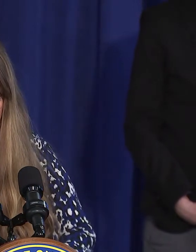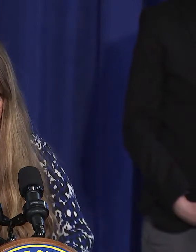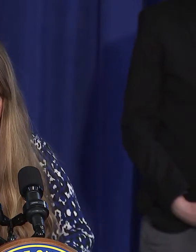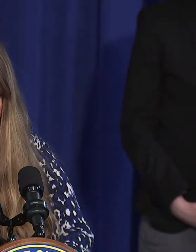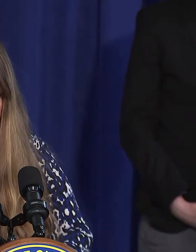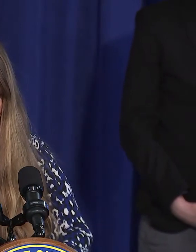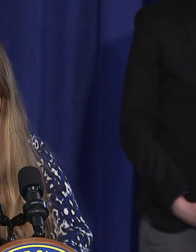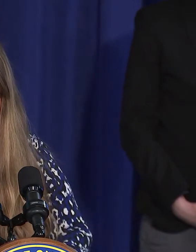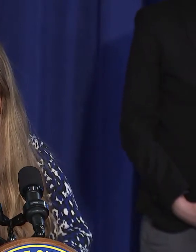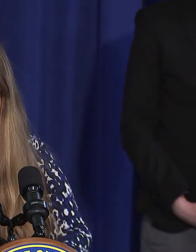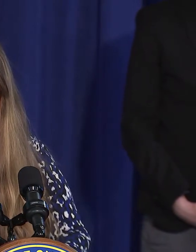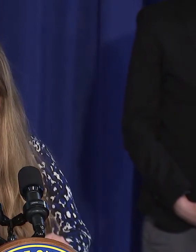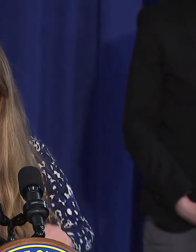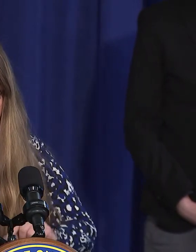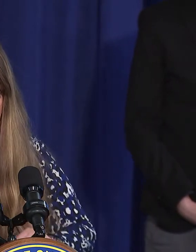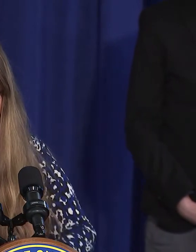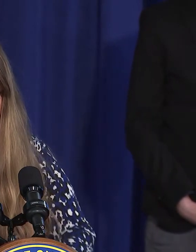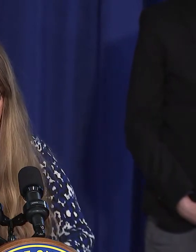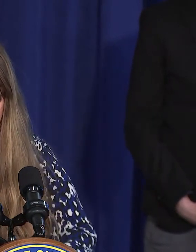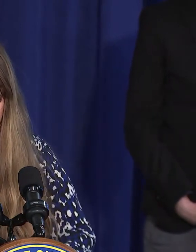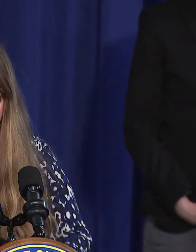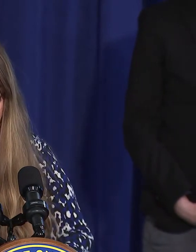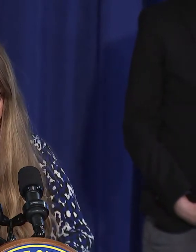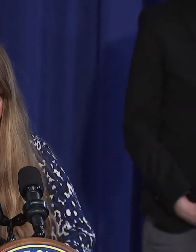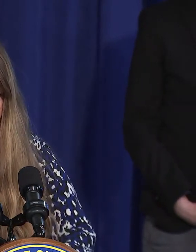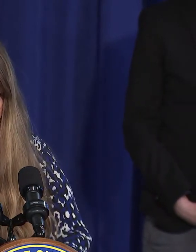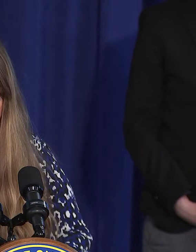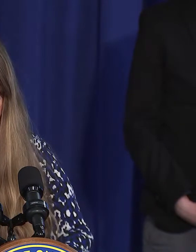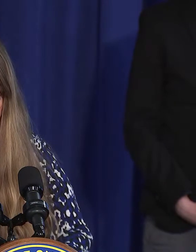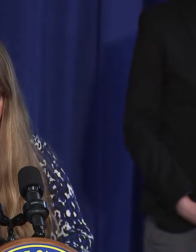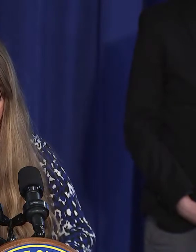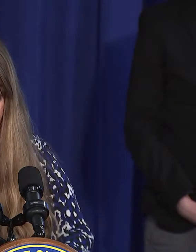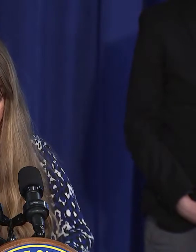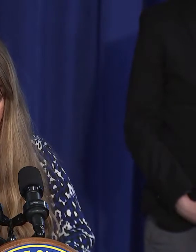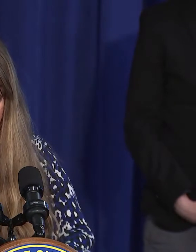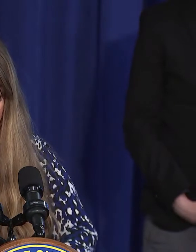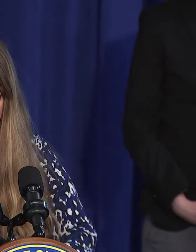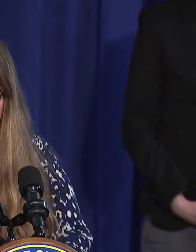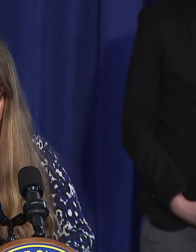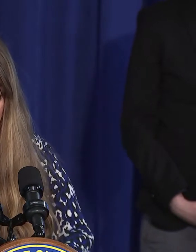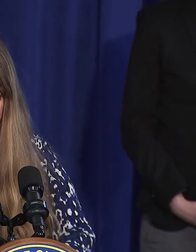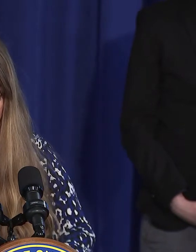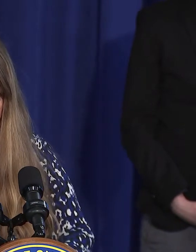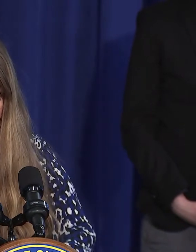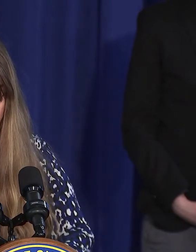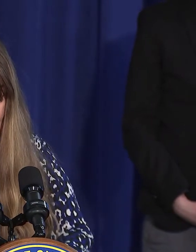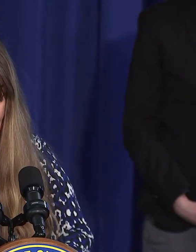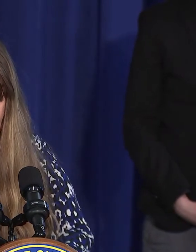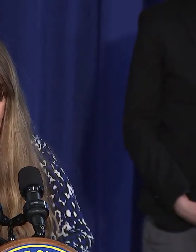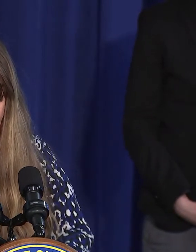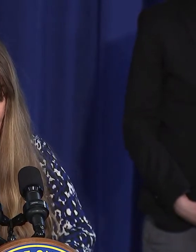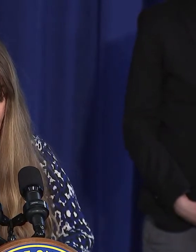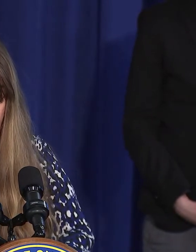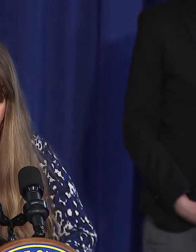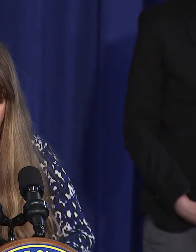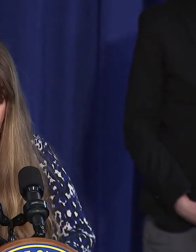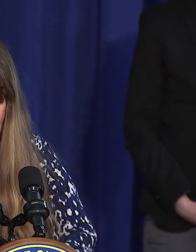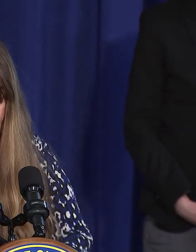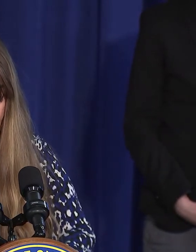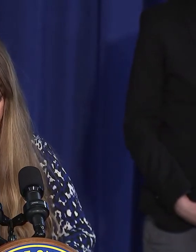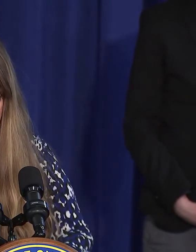de viaje de Chicago se actualizará todos los viernes para alinearse al lanzamiento de los datos actualizados a